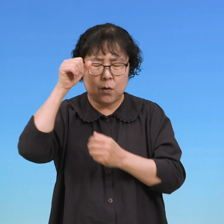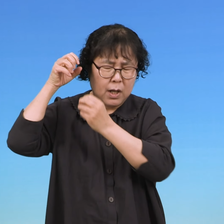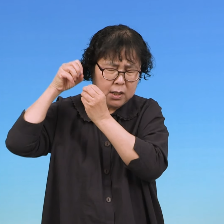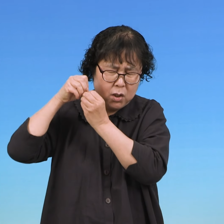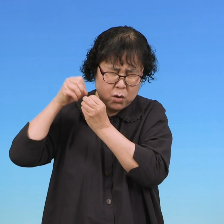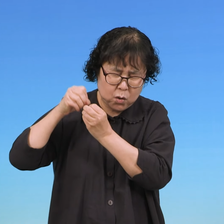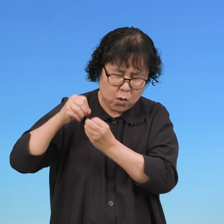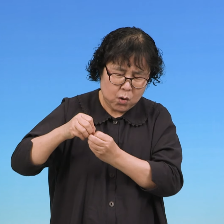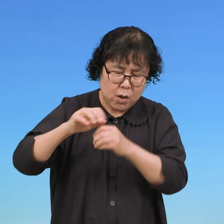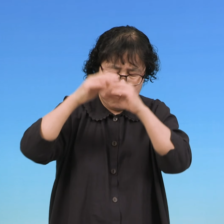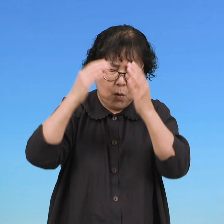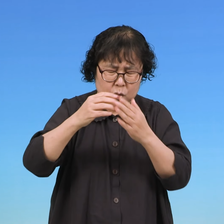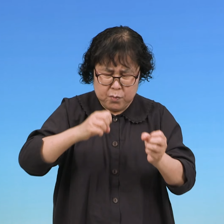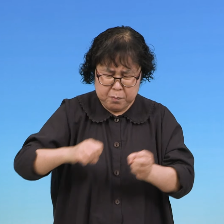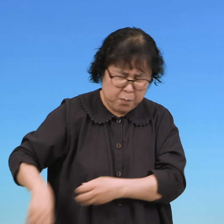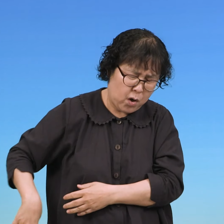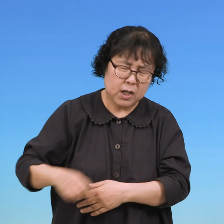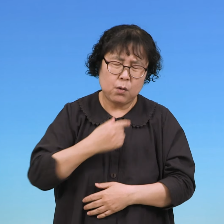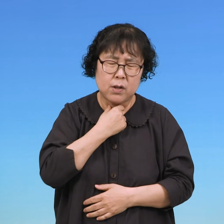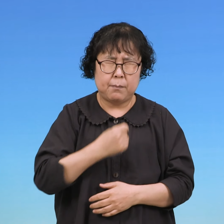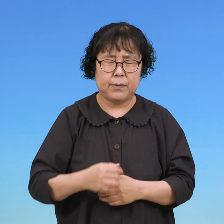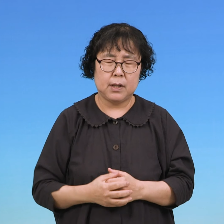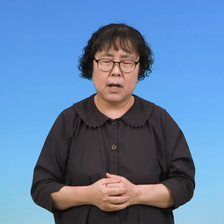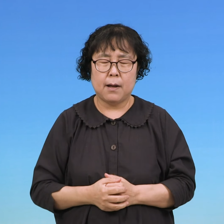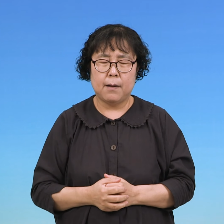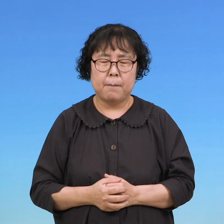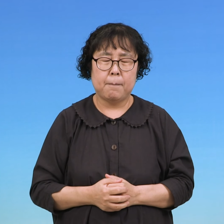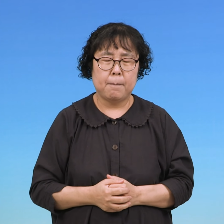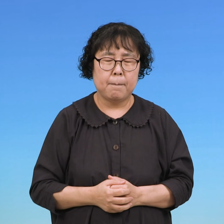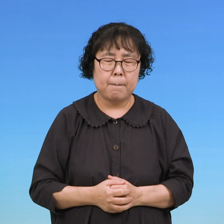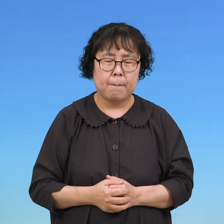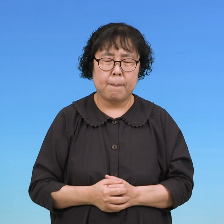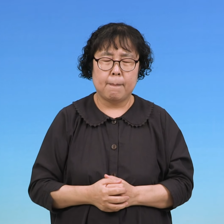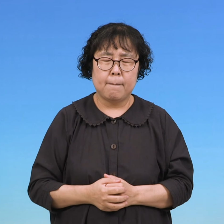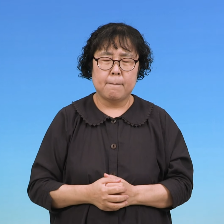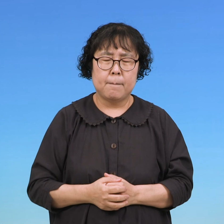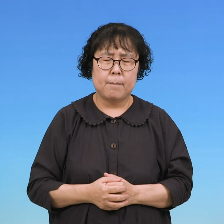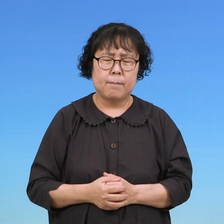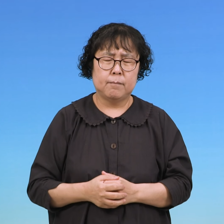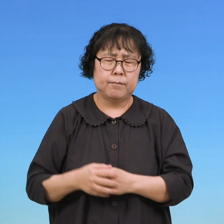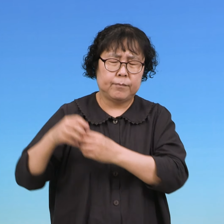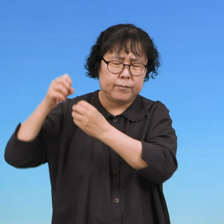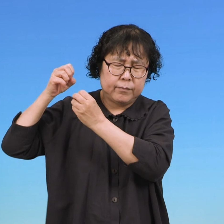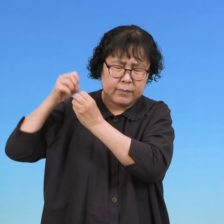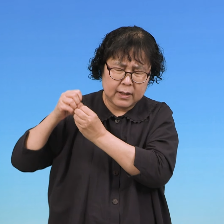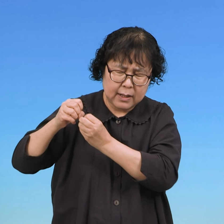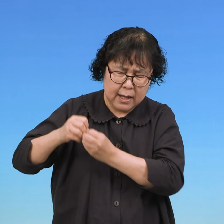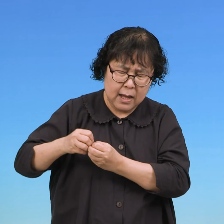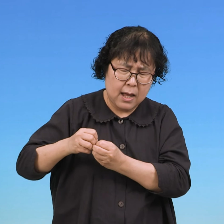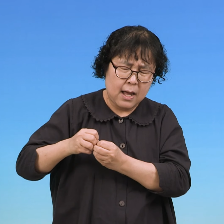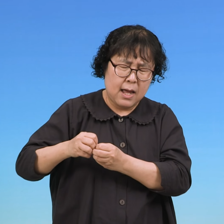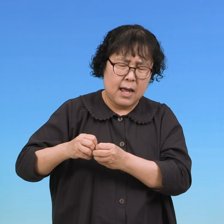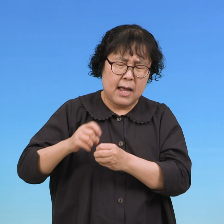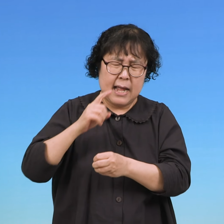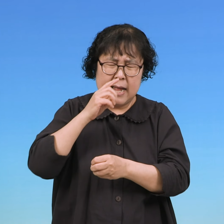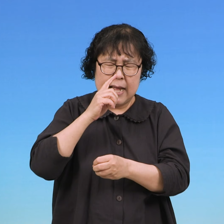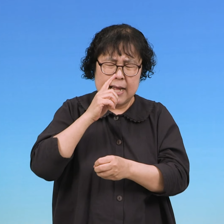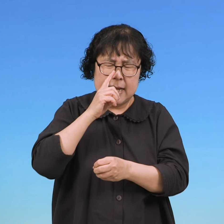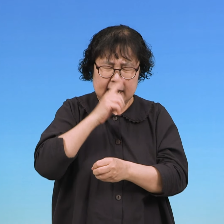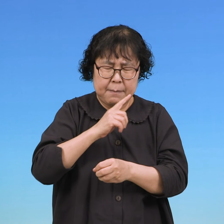장로의 전통을 다 버리기를 원합니다. 연간의 관행을 다 깨뜨려 주시기를